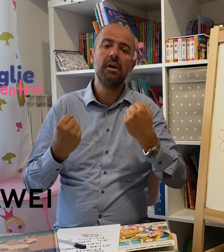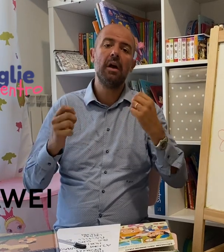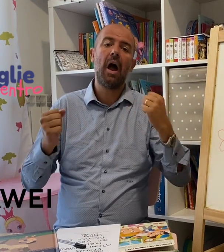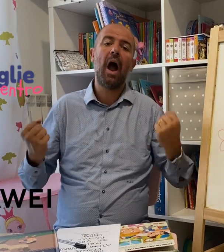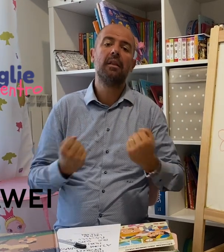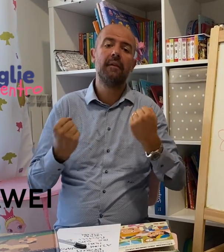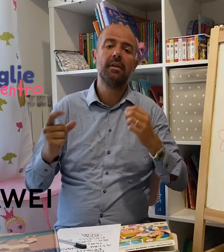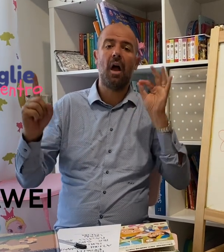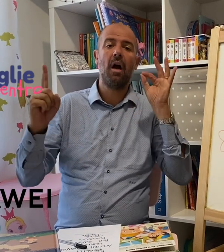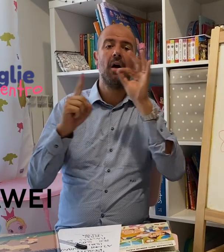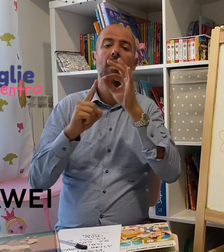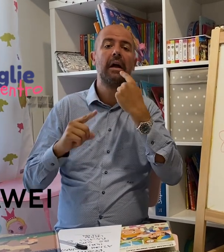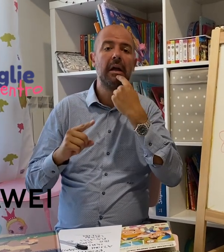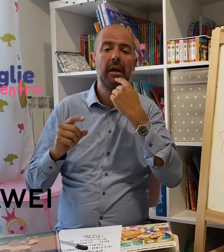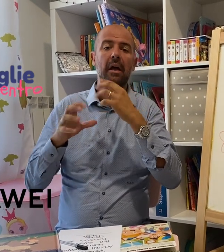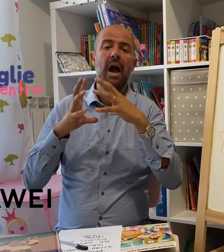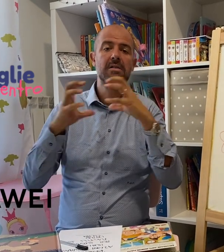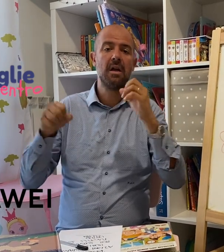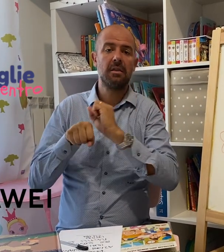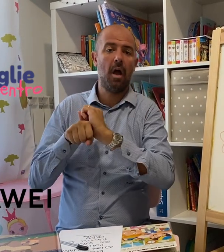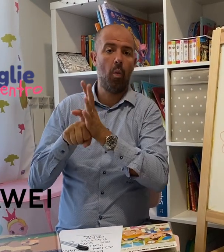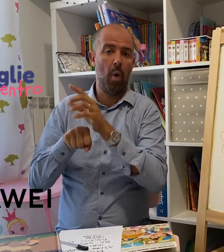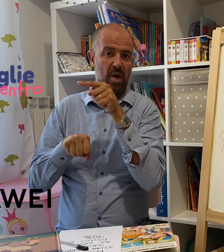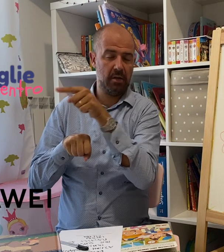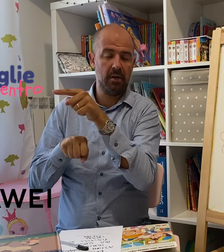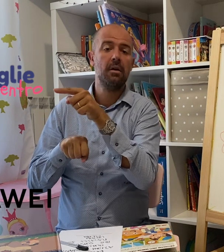azioni, attività che azienda vuole